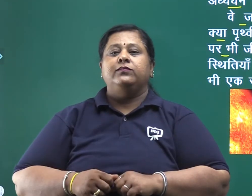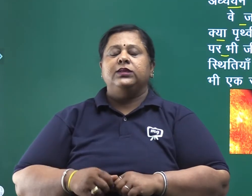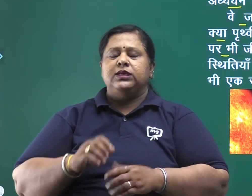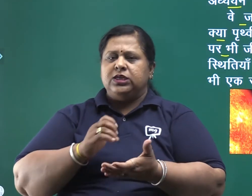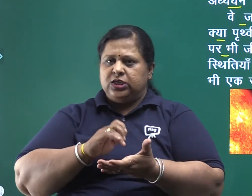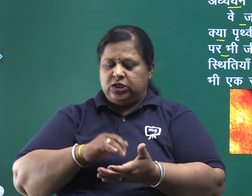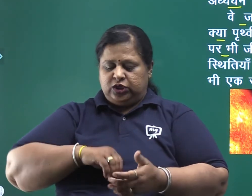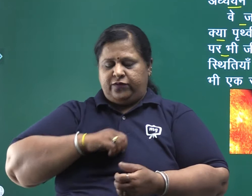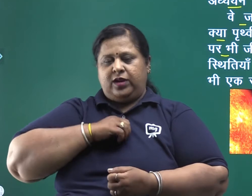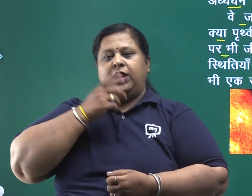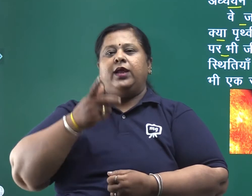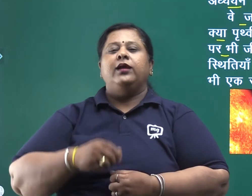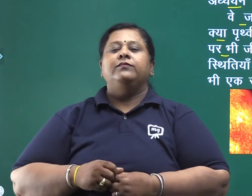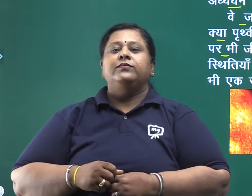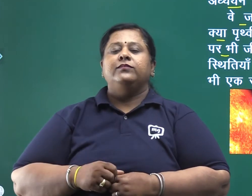जीवन के लिए